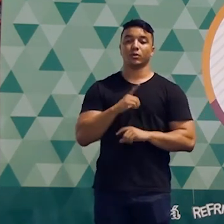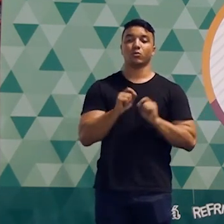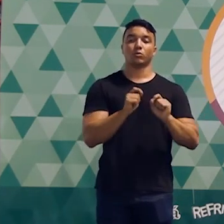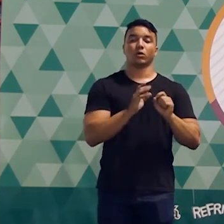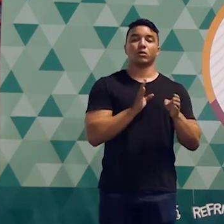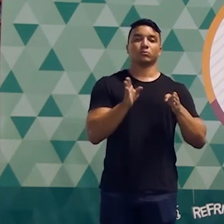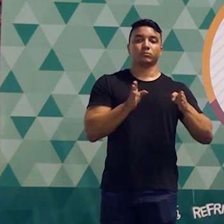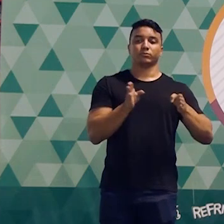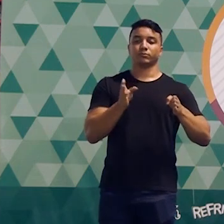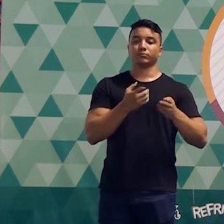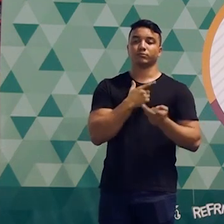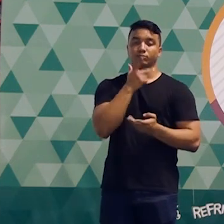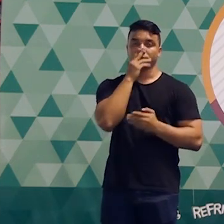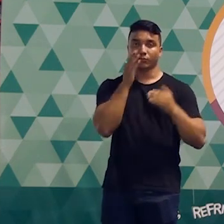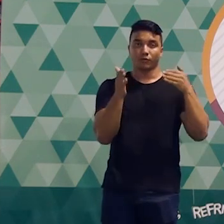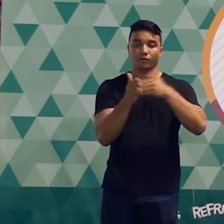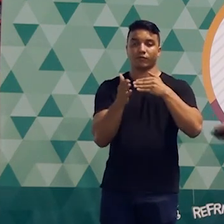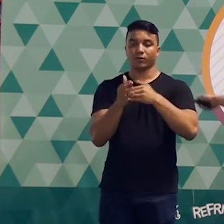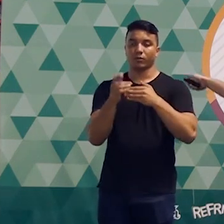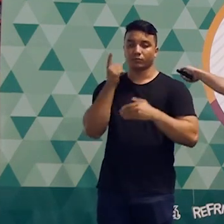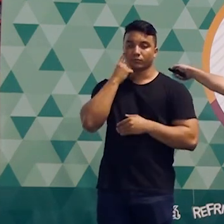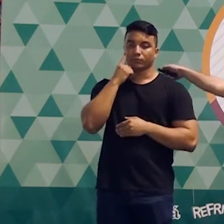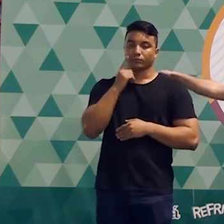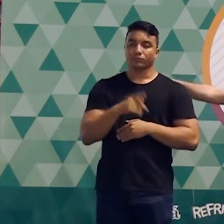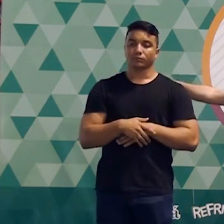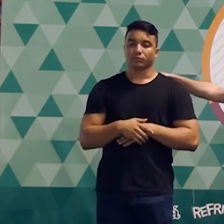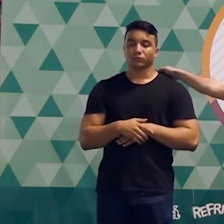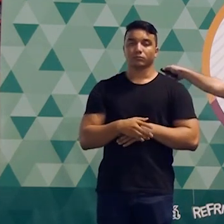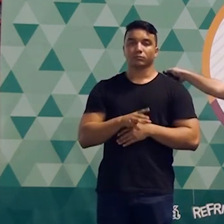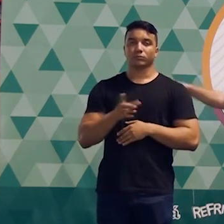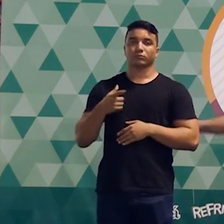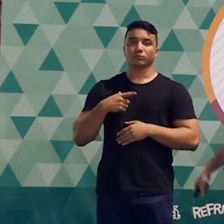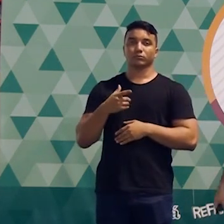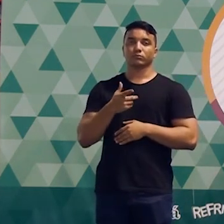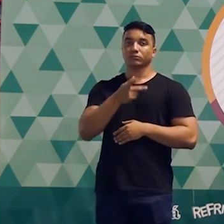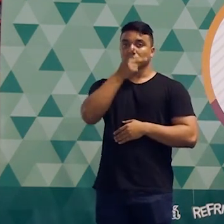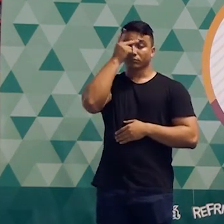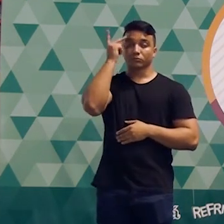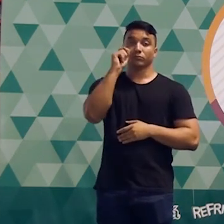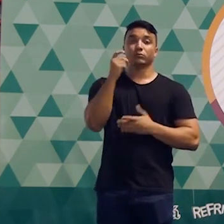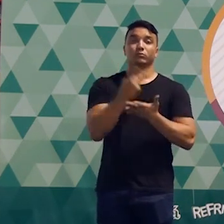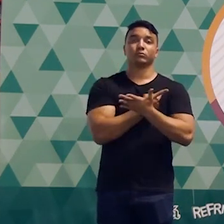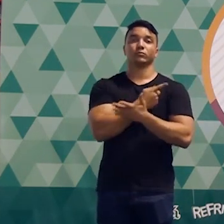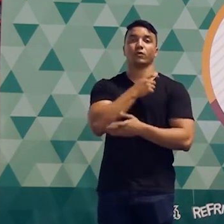uma consequência final, que é essa que você está vendo aqui: o envelhecimento da população.